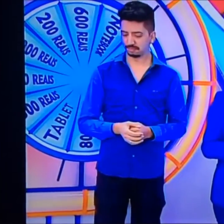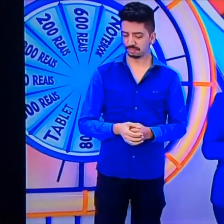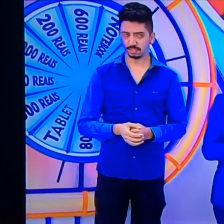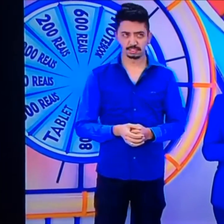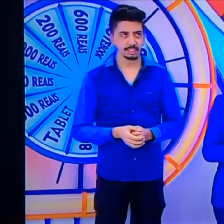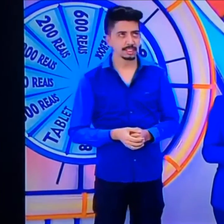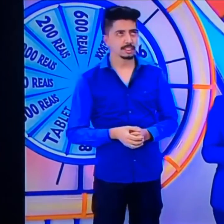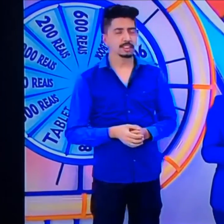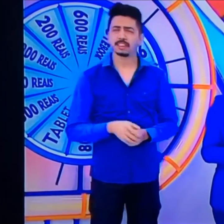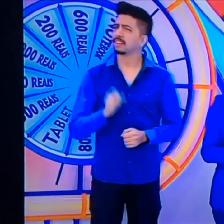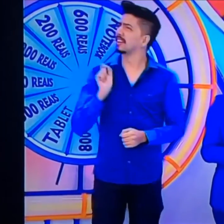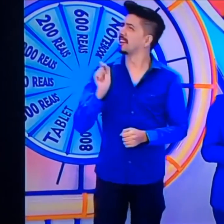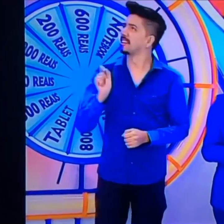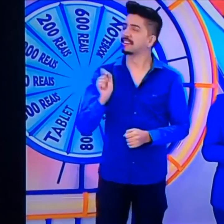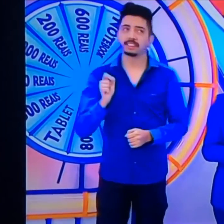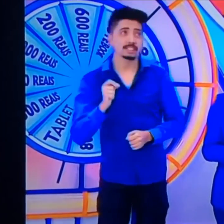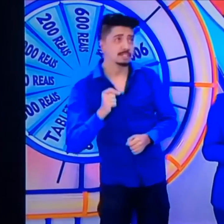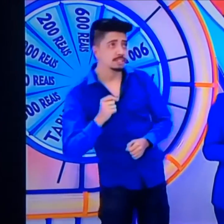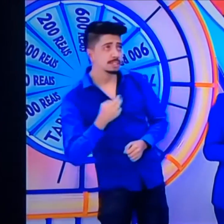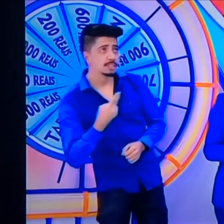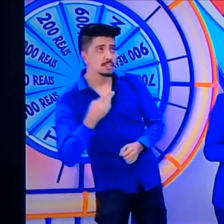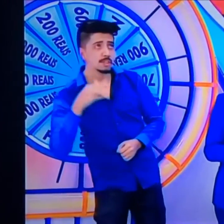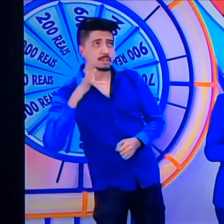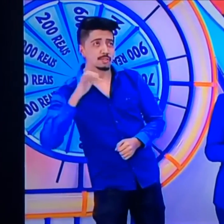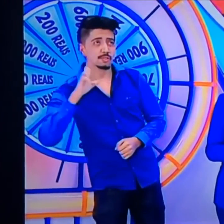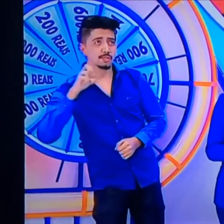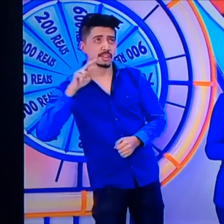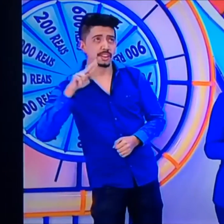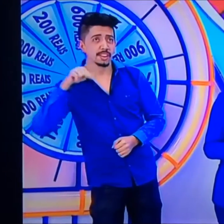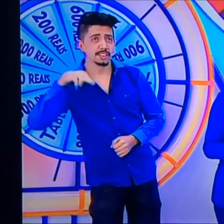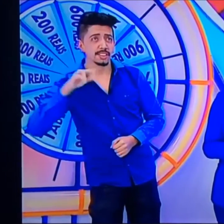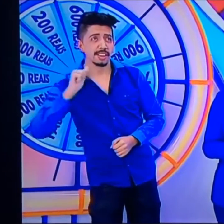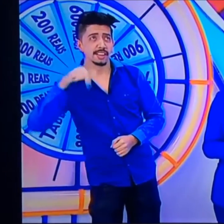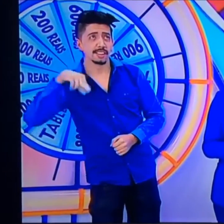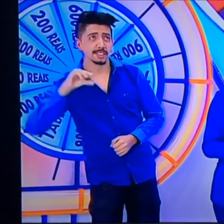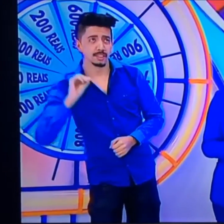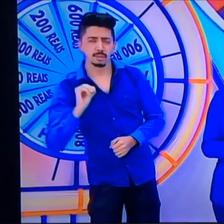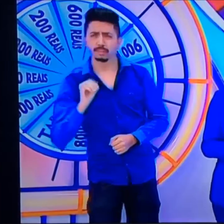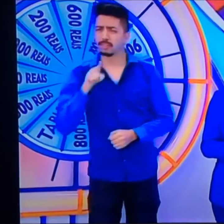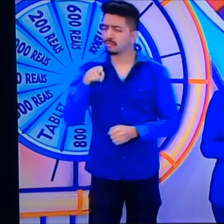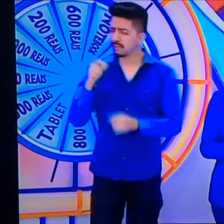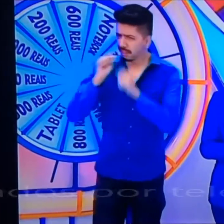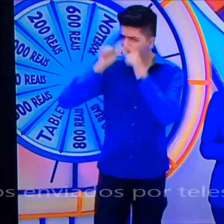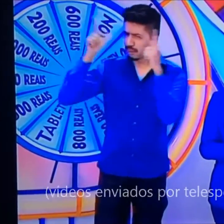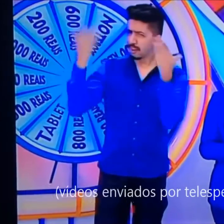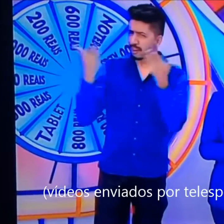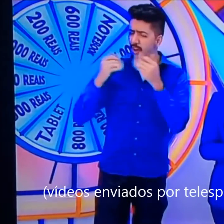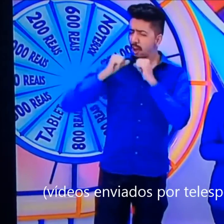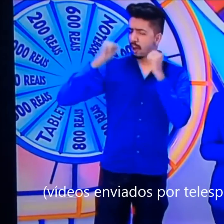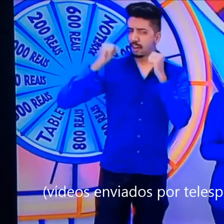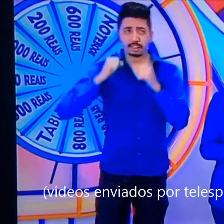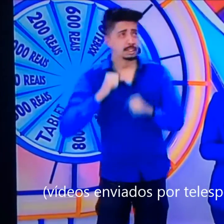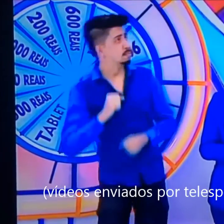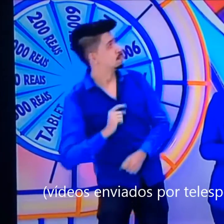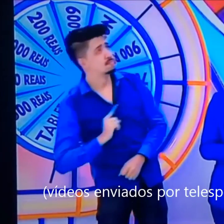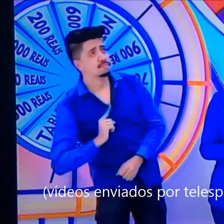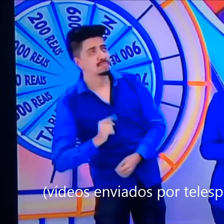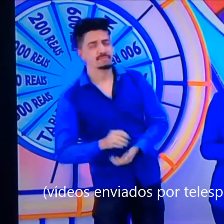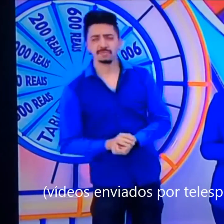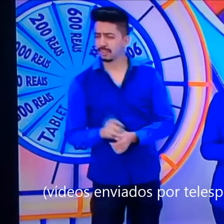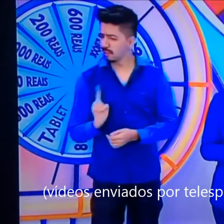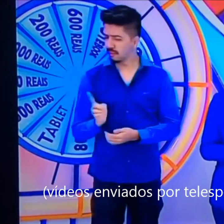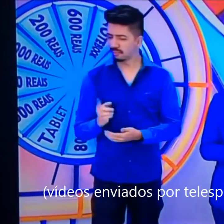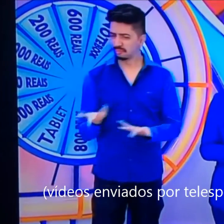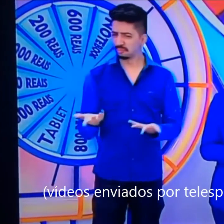Com quem eu falo? Fernando. Fernando! Será que eu dou agora, foi? Não. Não?